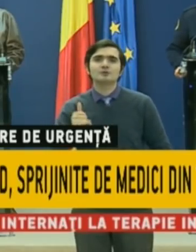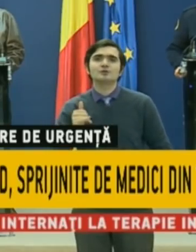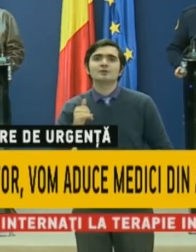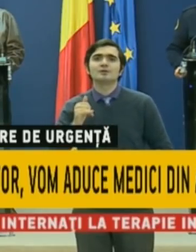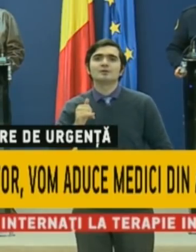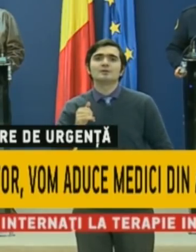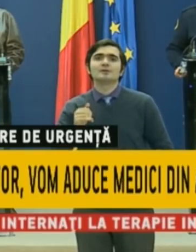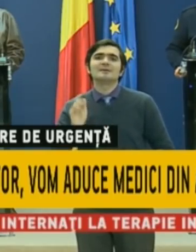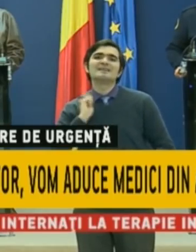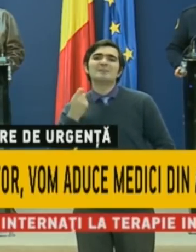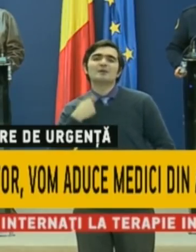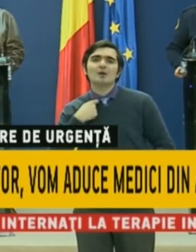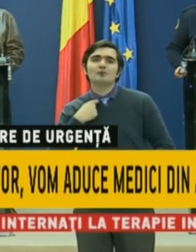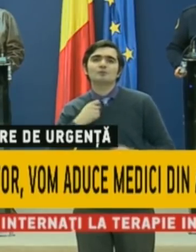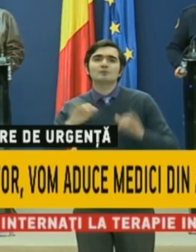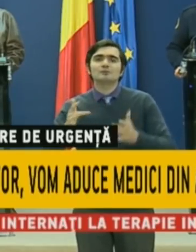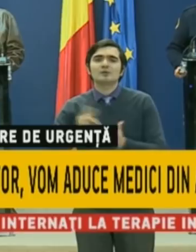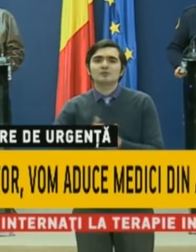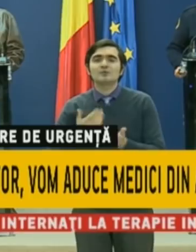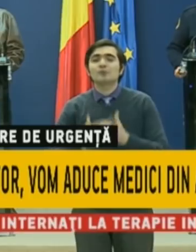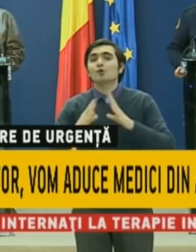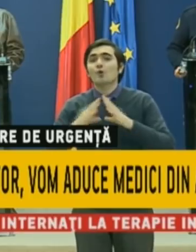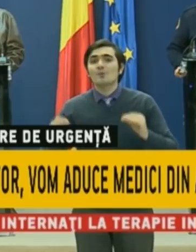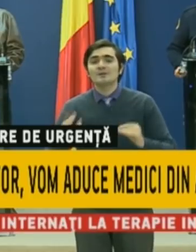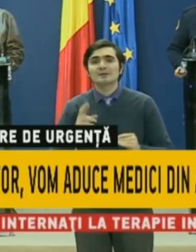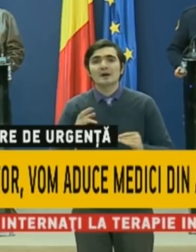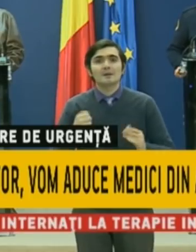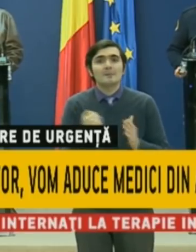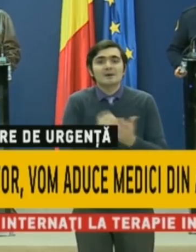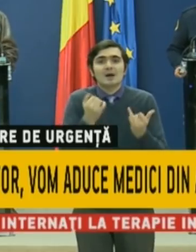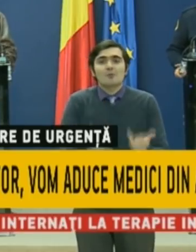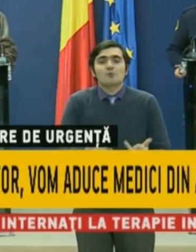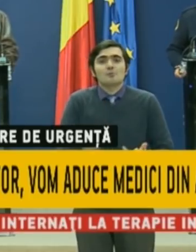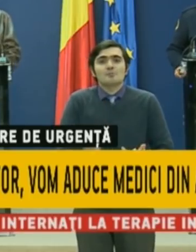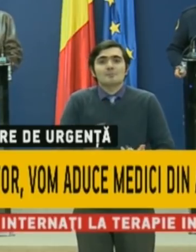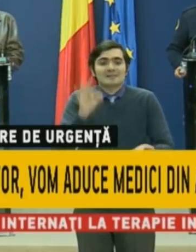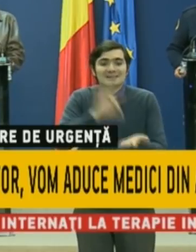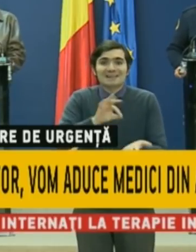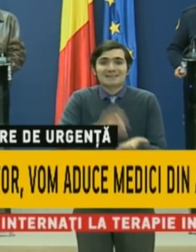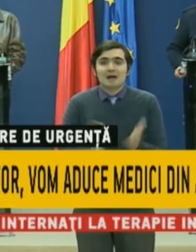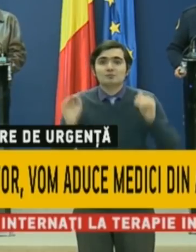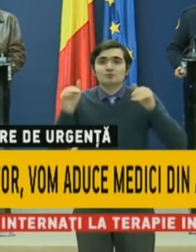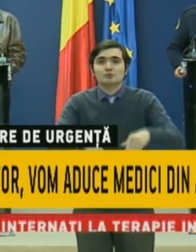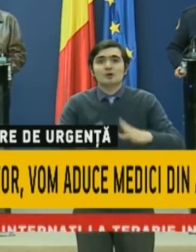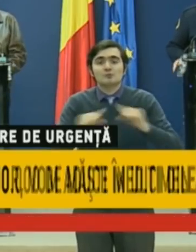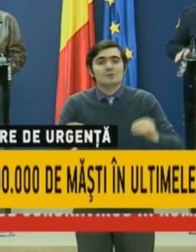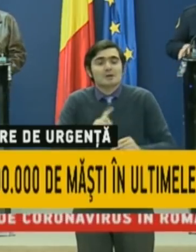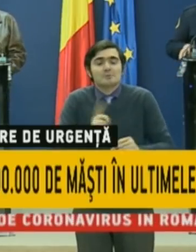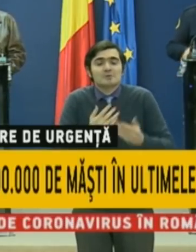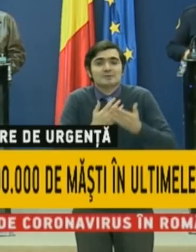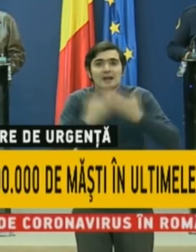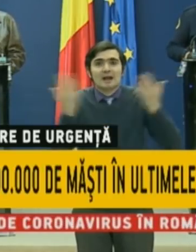Situații de Urgență pentru spitalele din România, dar încă data de sosire a lor la acest moment nu este certă,